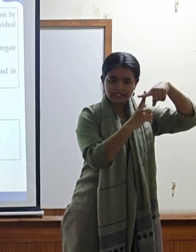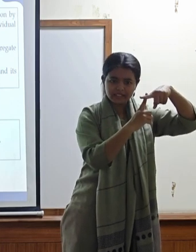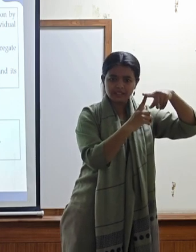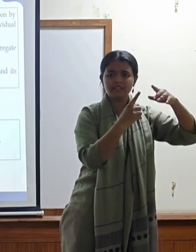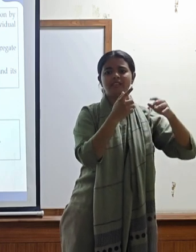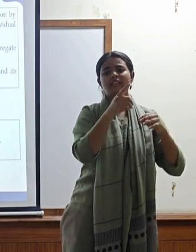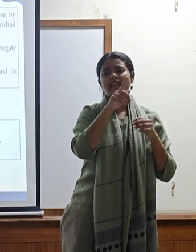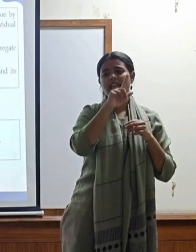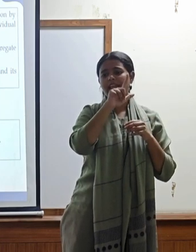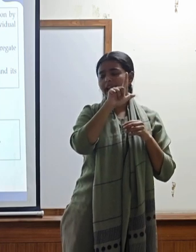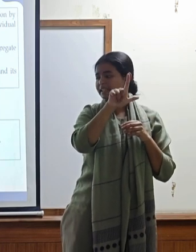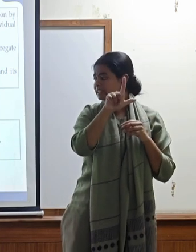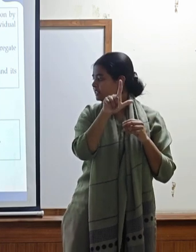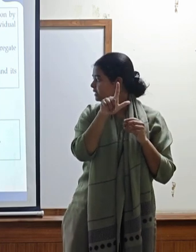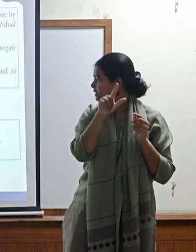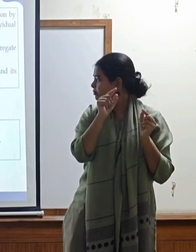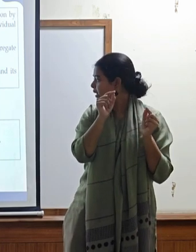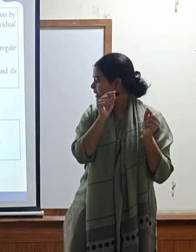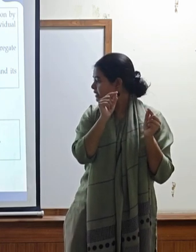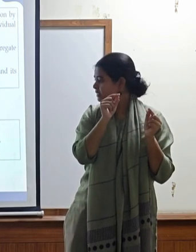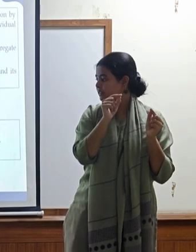LC50 या फिर 100% गवर्नमेंट 50।